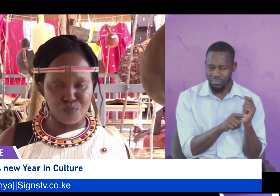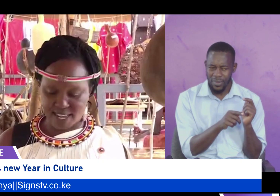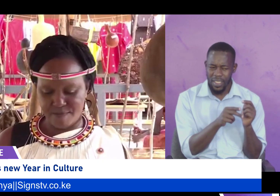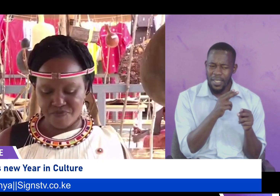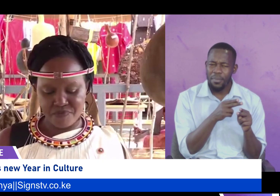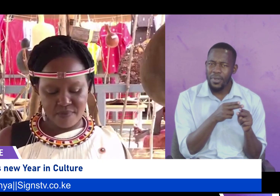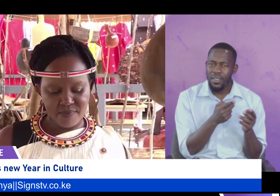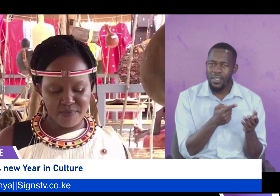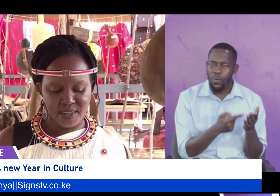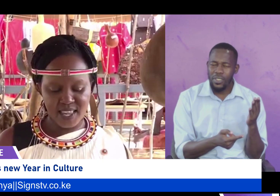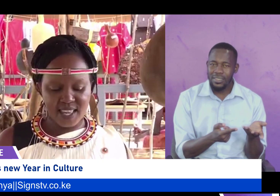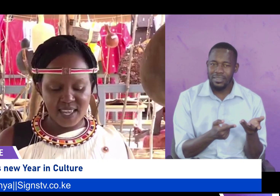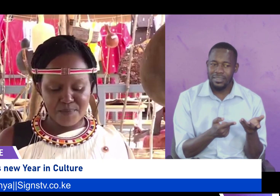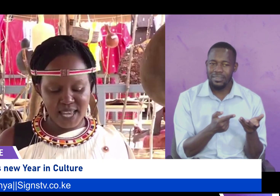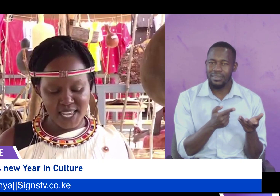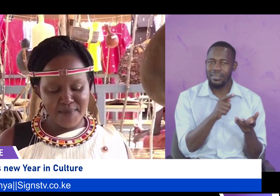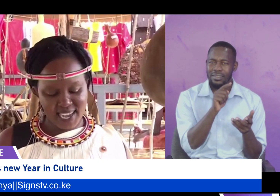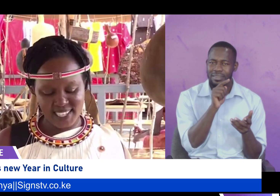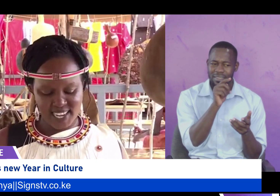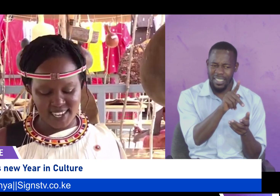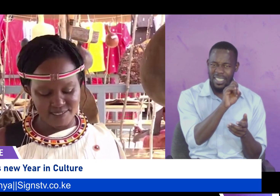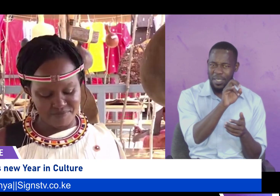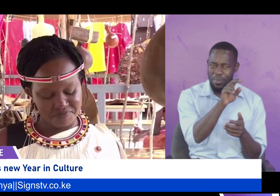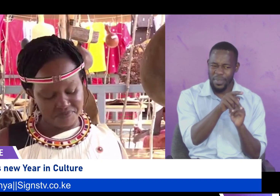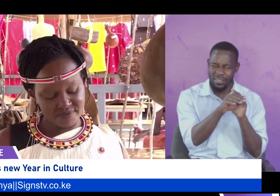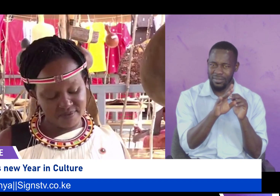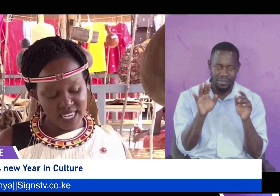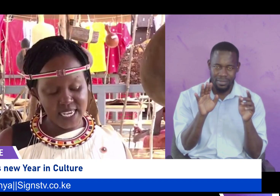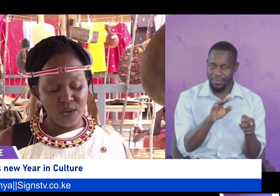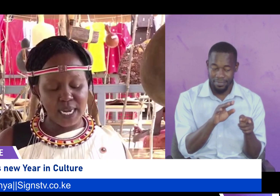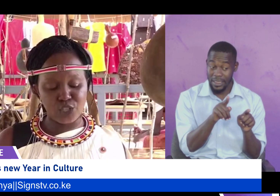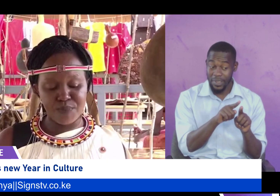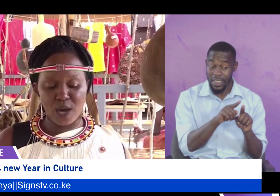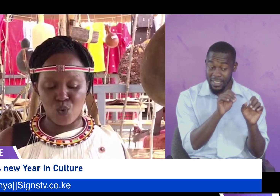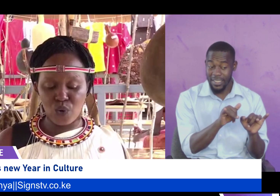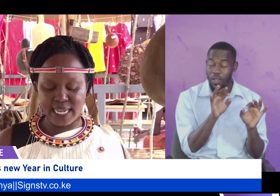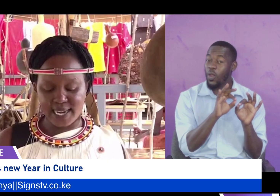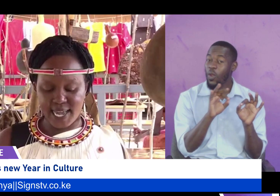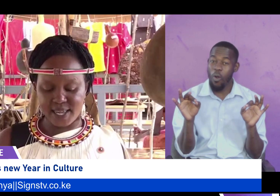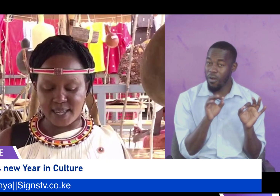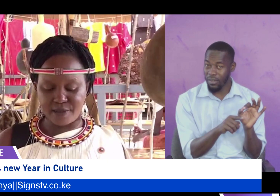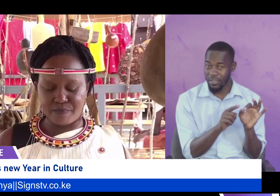ketube. Pia hii imekaa sana. Hii ilikuwa inatumika kukulia naye